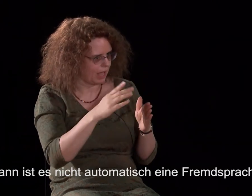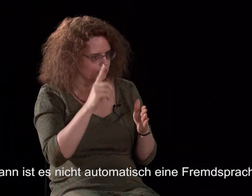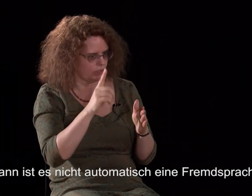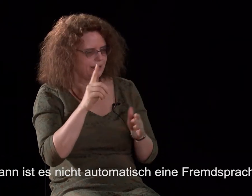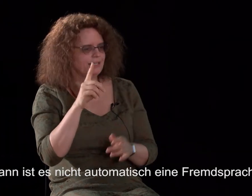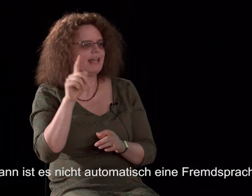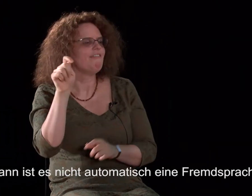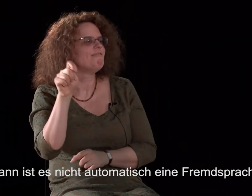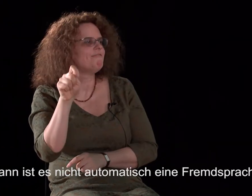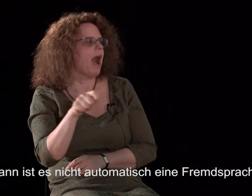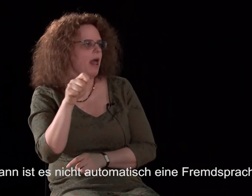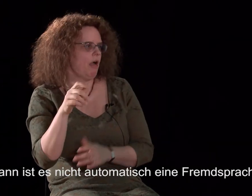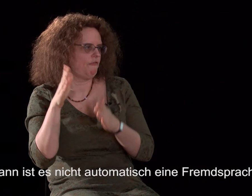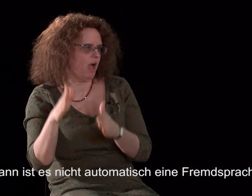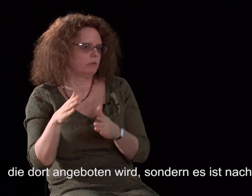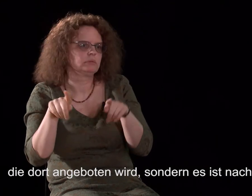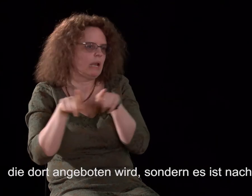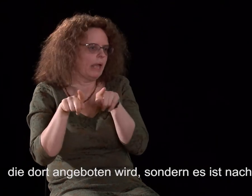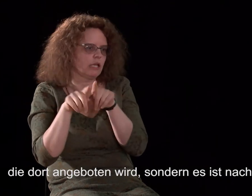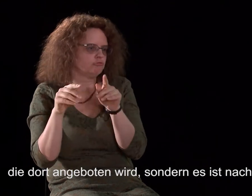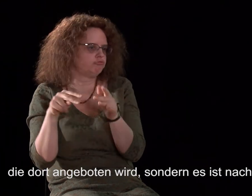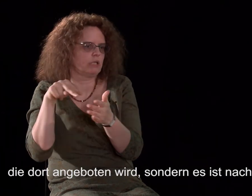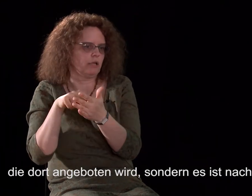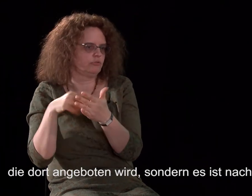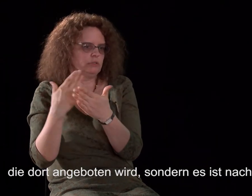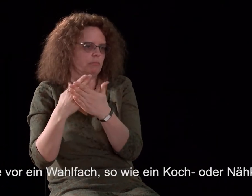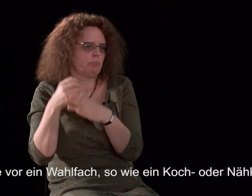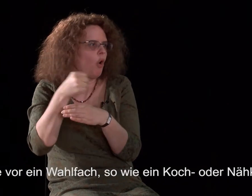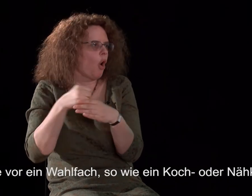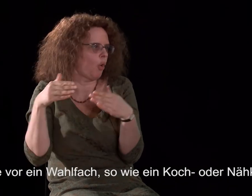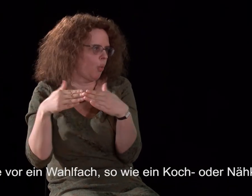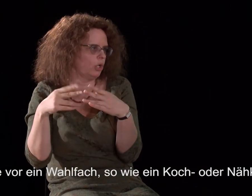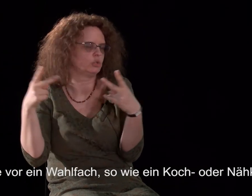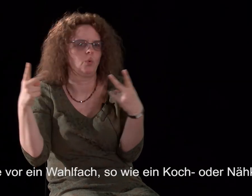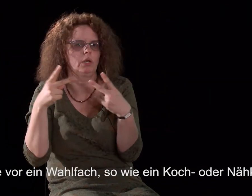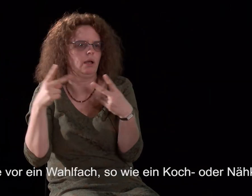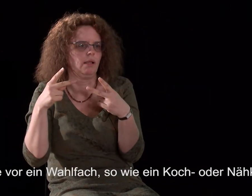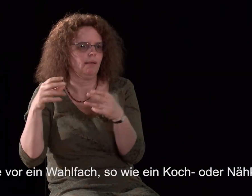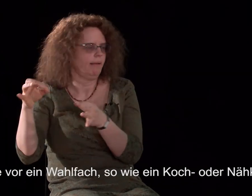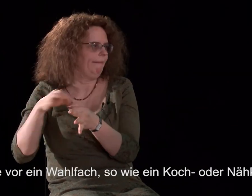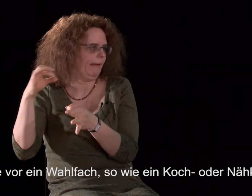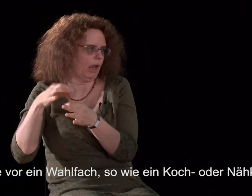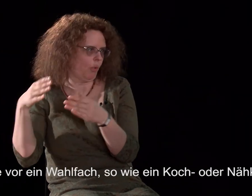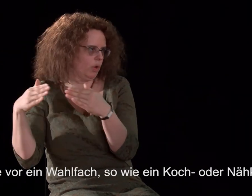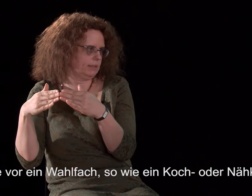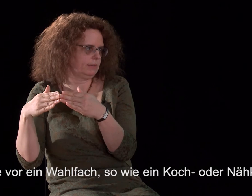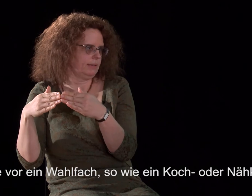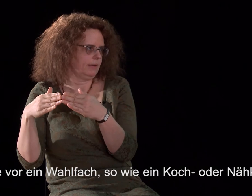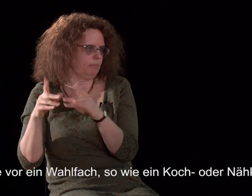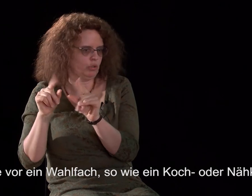automatisch eine Fremdsprache, die dort angeboten wird, sondern es ist nach wie vor ein Wahlpflichtfach oder ein Wahlfach. So wie ein Kochkurs oder ein